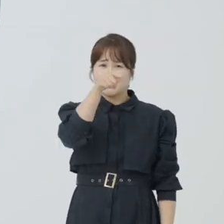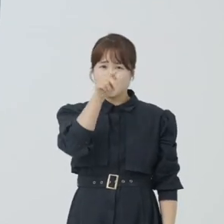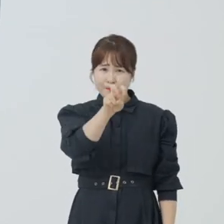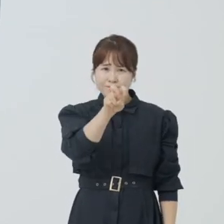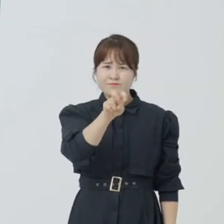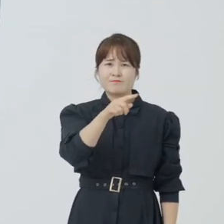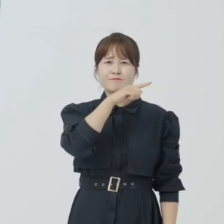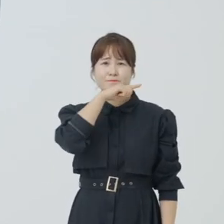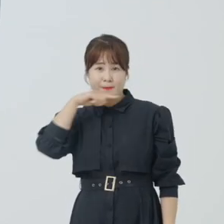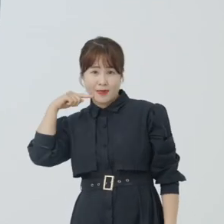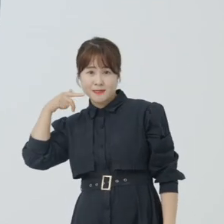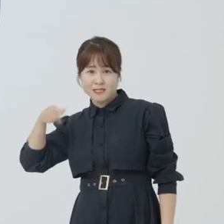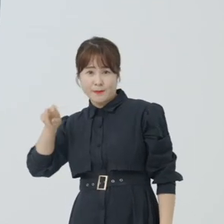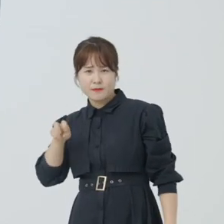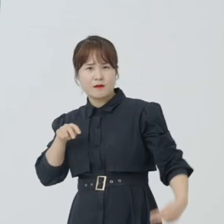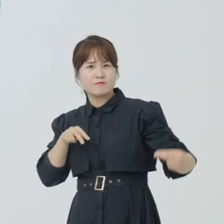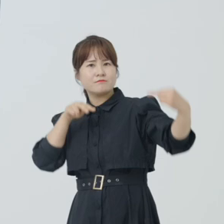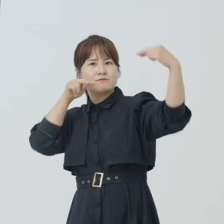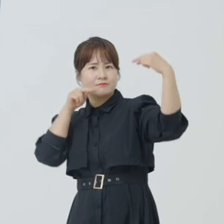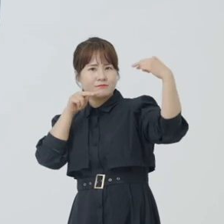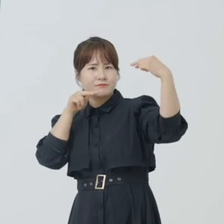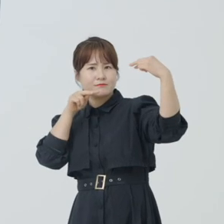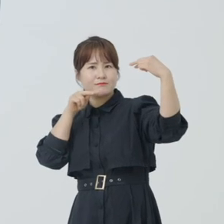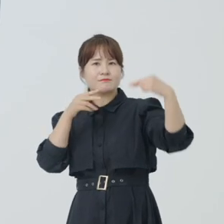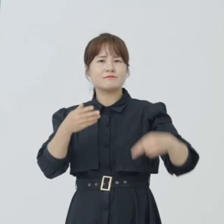붉은 점과 마주하고 있습니다.